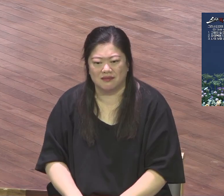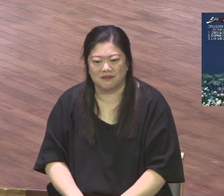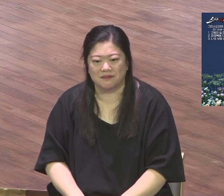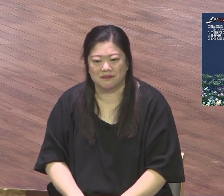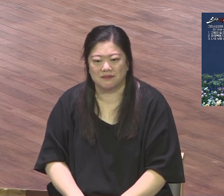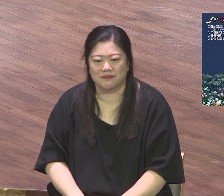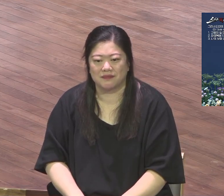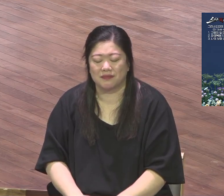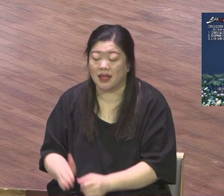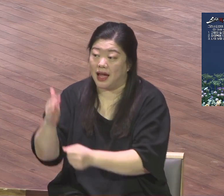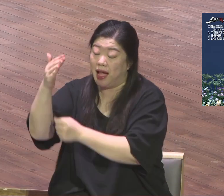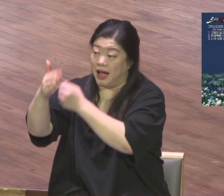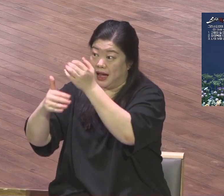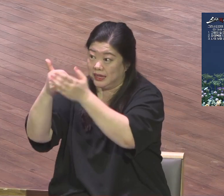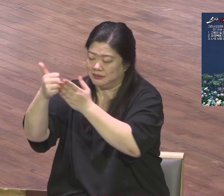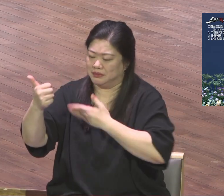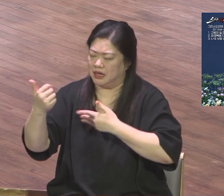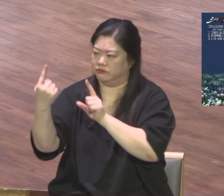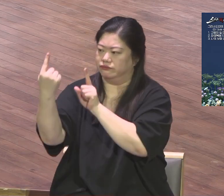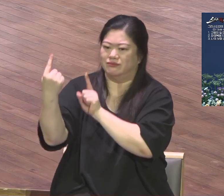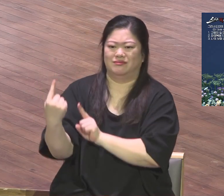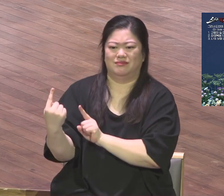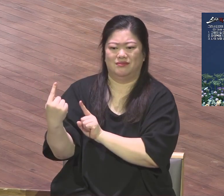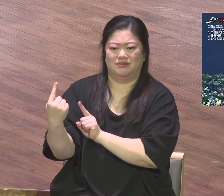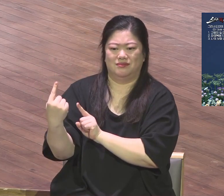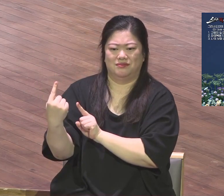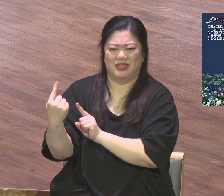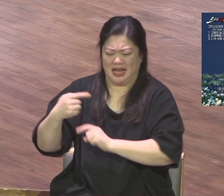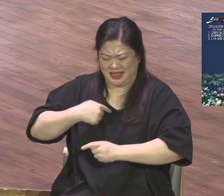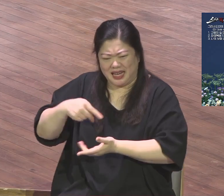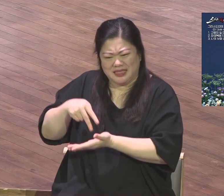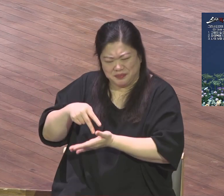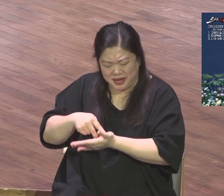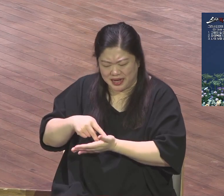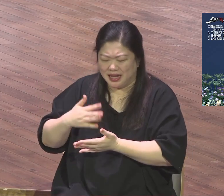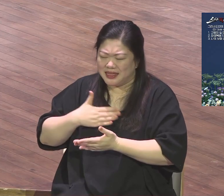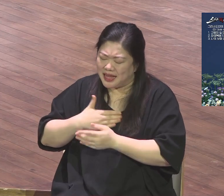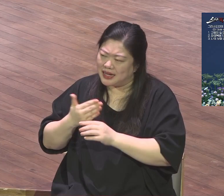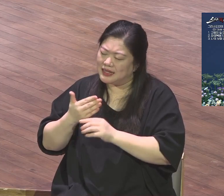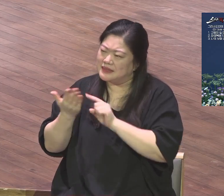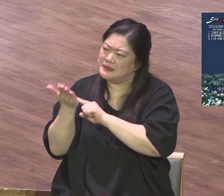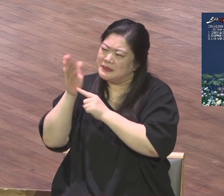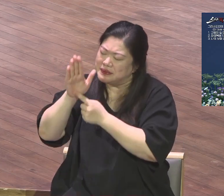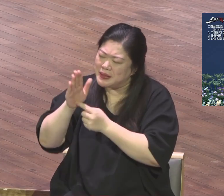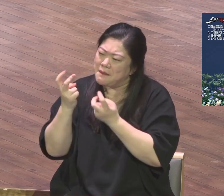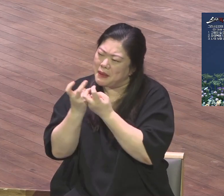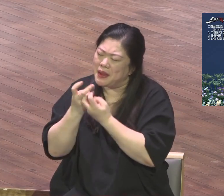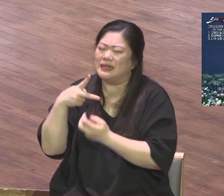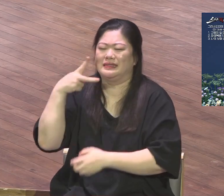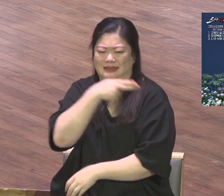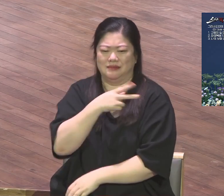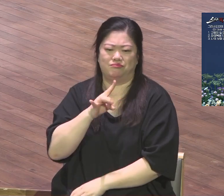그리스도인은 하나님보다 제사장적 사명을 가지고 있는 거예요. 그리고 칼빈은 직업 소명서를 얘기했어요.